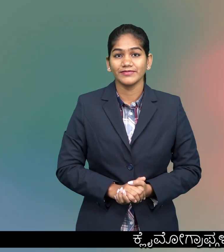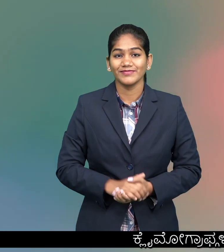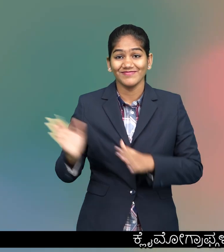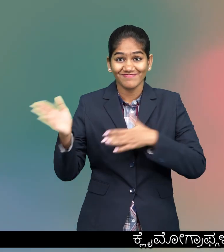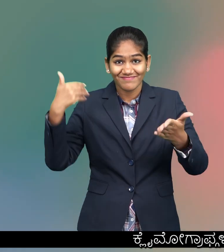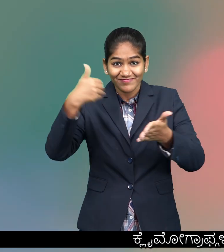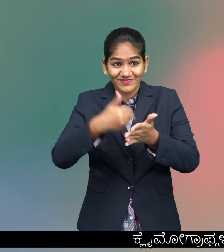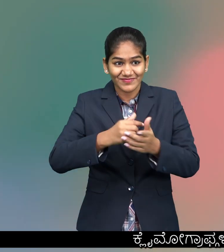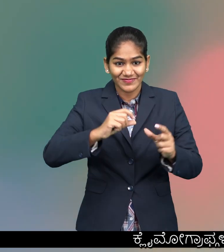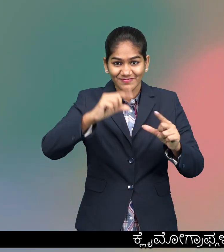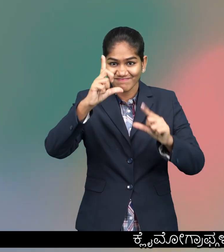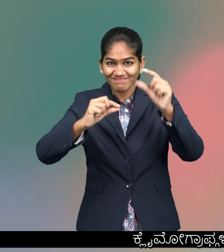ಕ್ಲೈಮೋಗ್ರಾಫ್ಗಳು ಒಂದು ನಿರ್ದಿಷ್ಟ ಸ್ಥಳಕ್ಕೆ